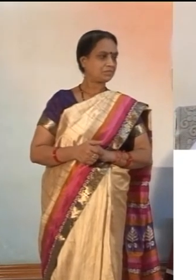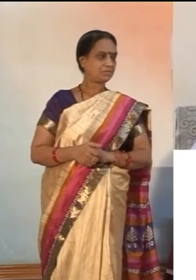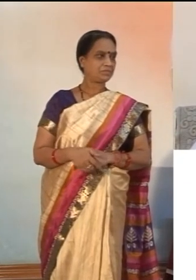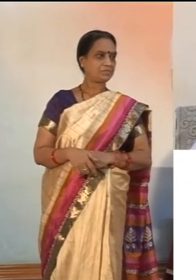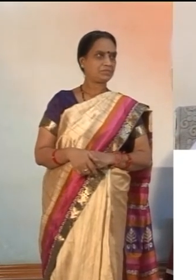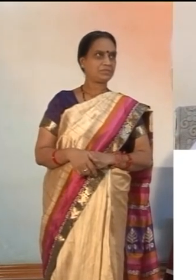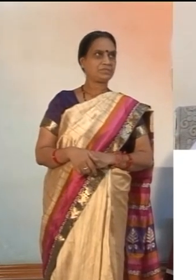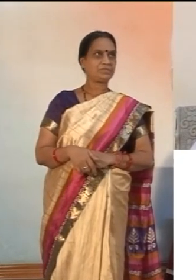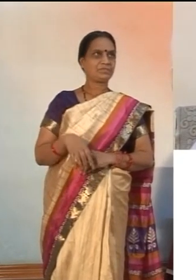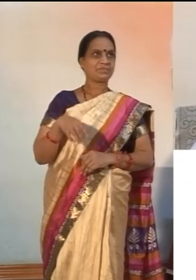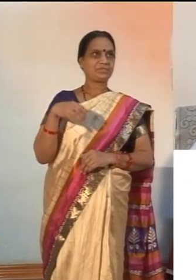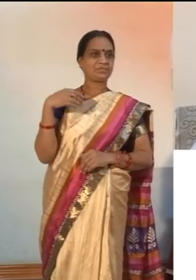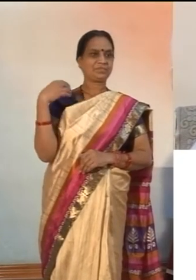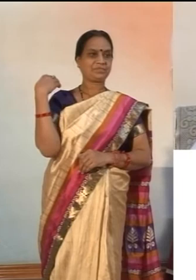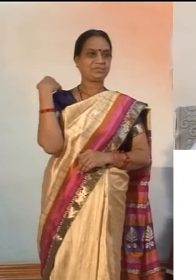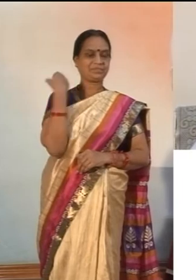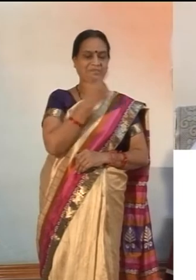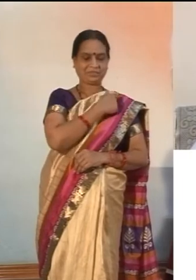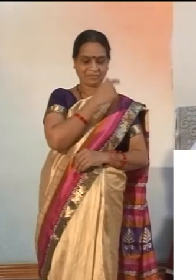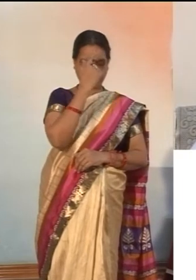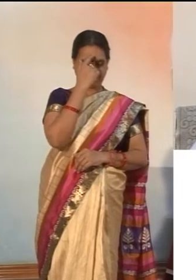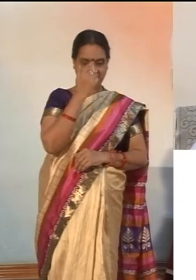क्रिश्चियन धर्म में कहा है,